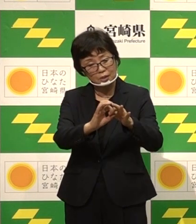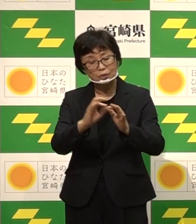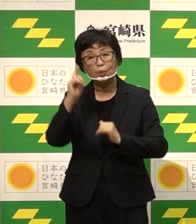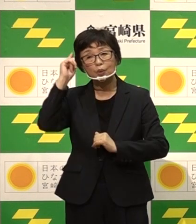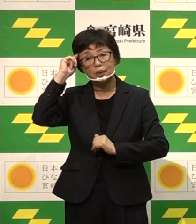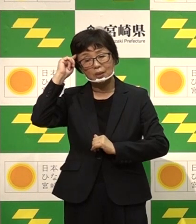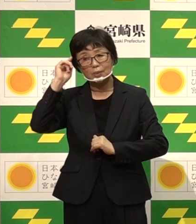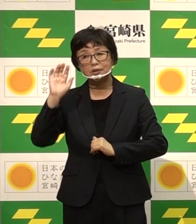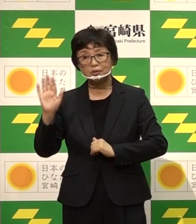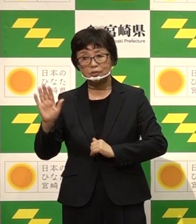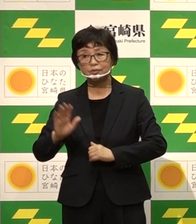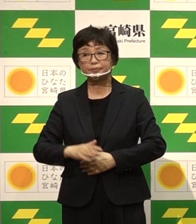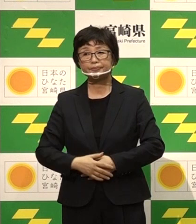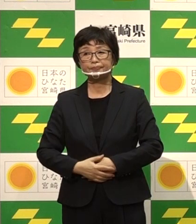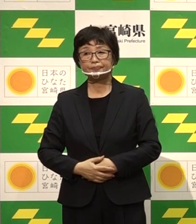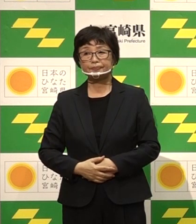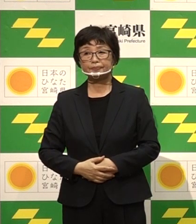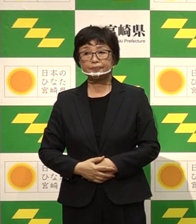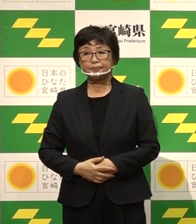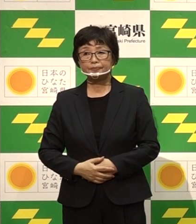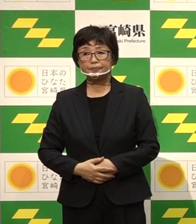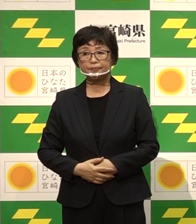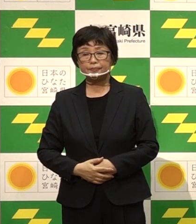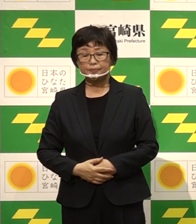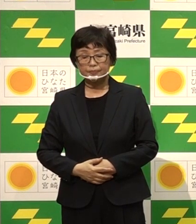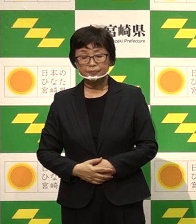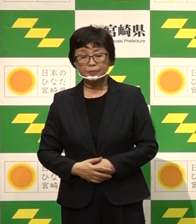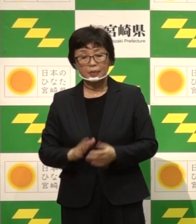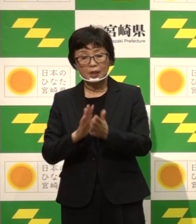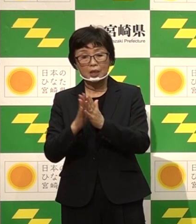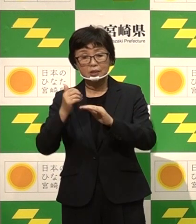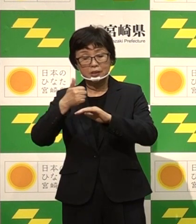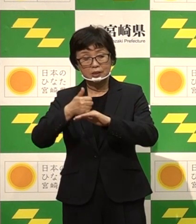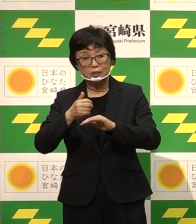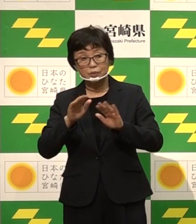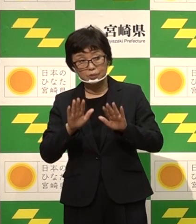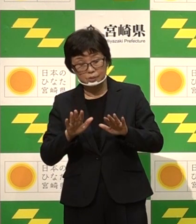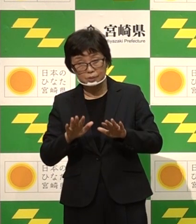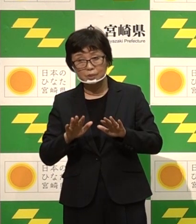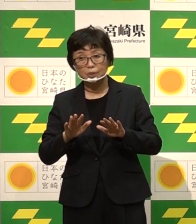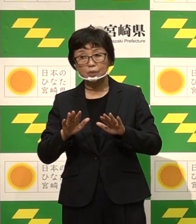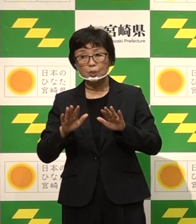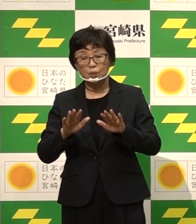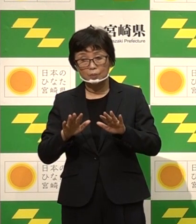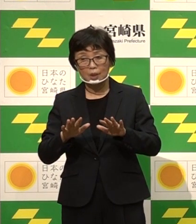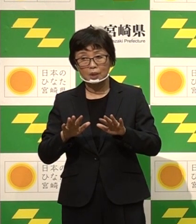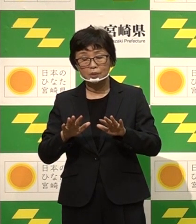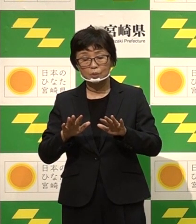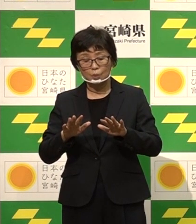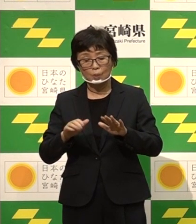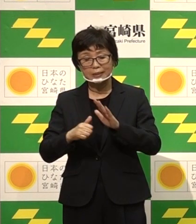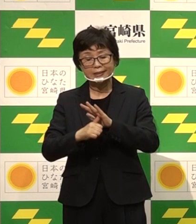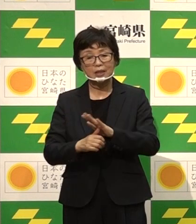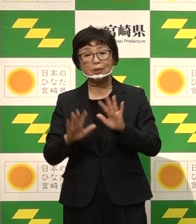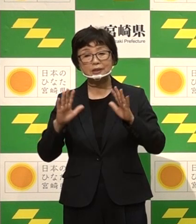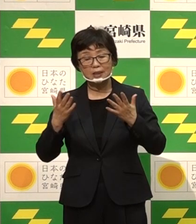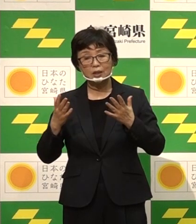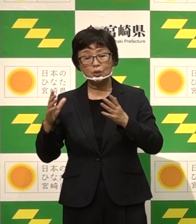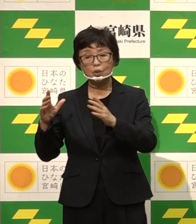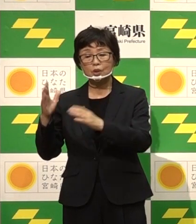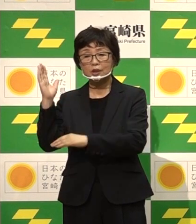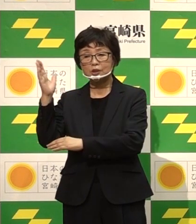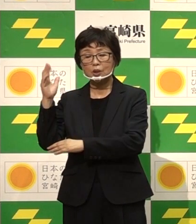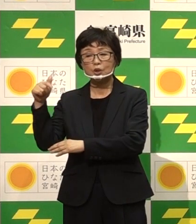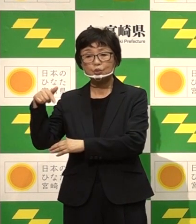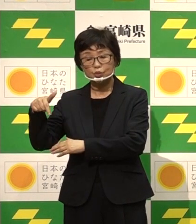ています。 あと何点、知事ご自身は現在のこの特段の規制を行わないという政府の方針